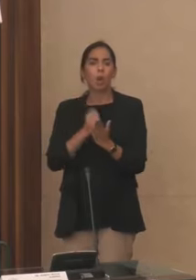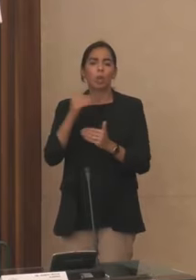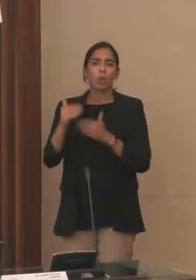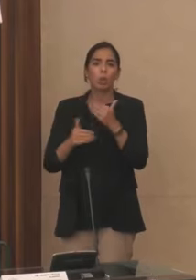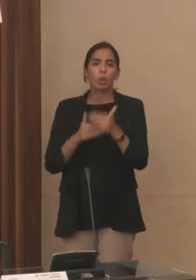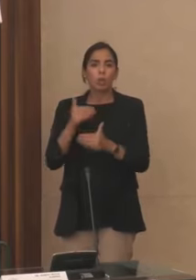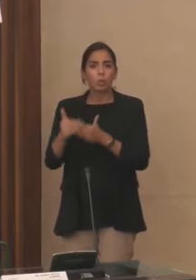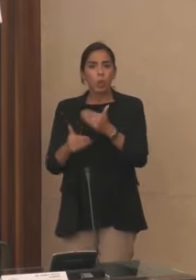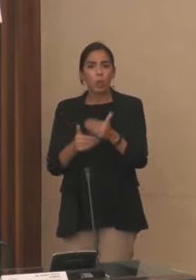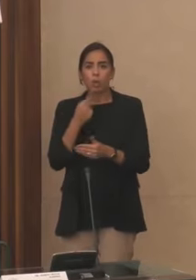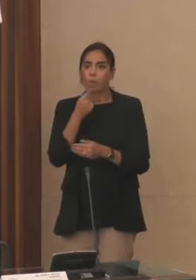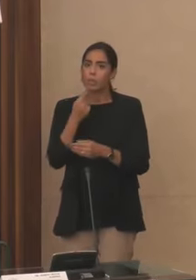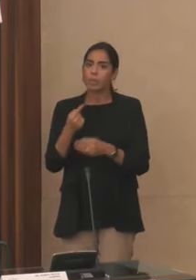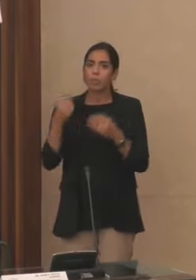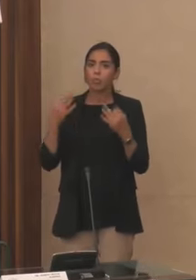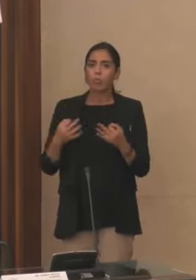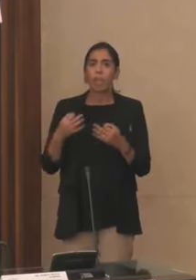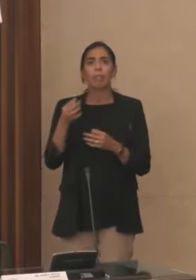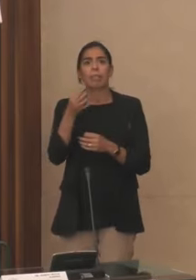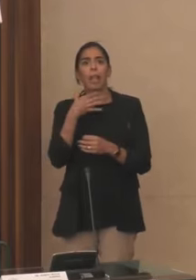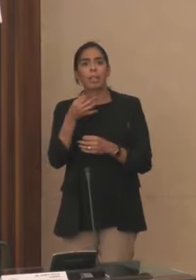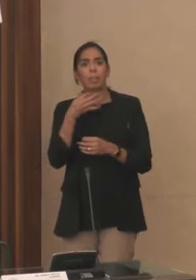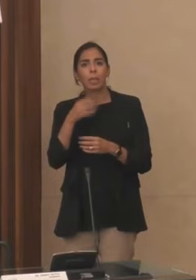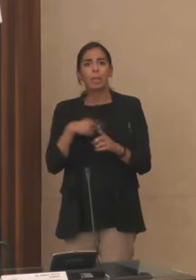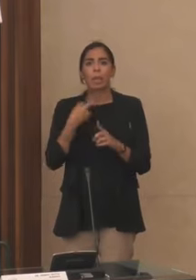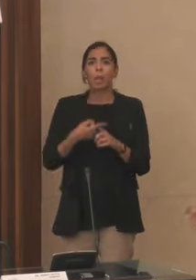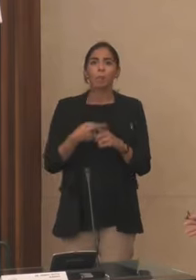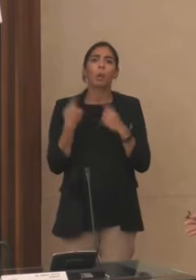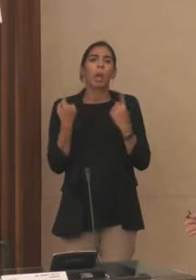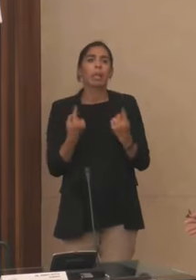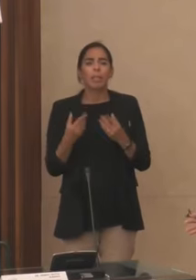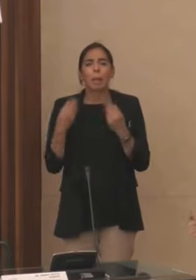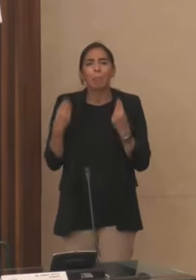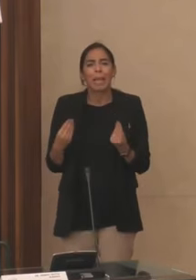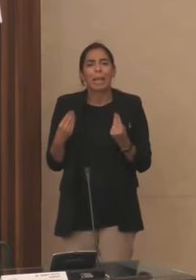che prevedevano tachipirina e vigile attesa.